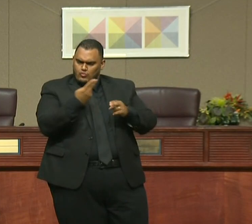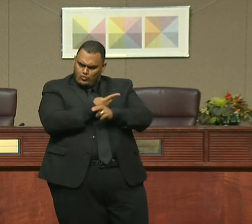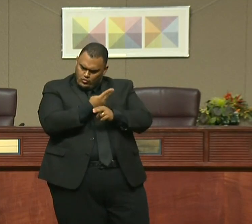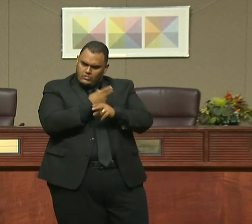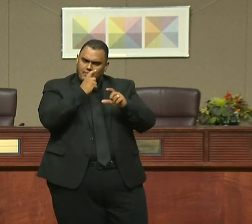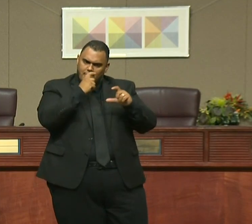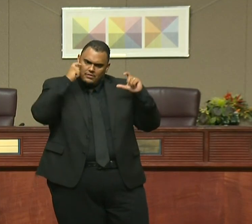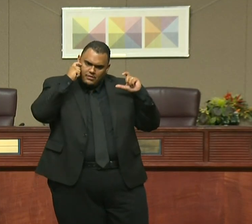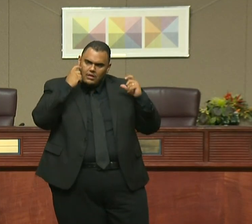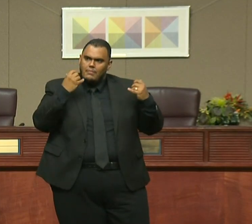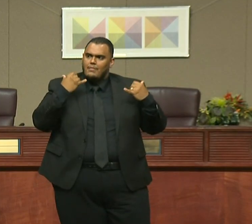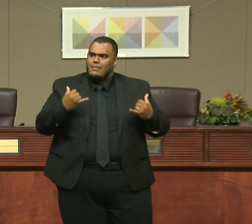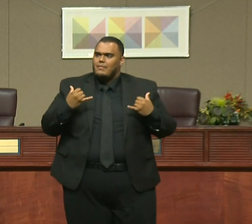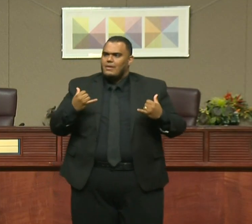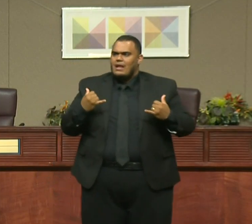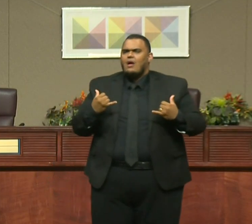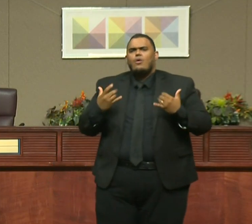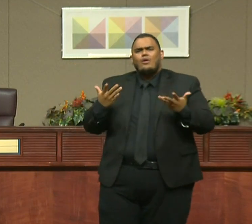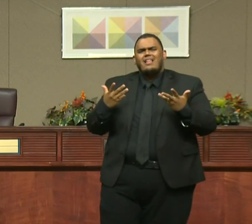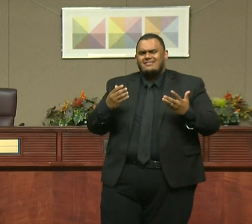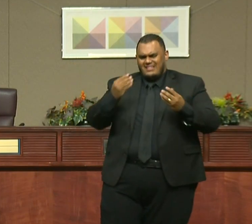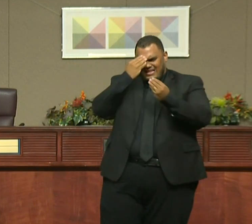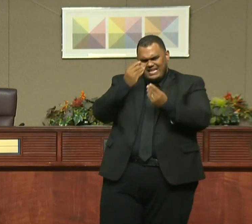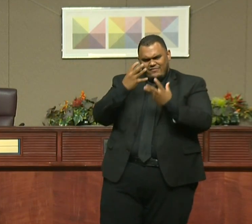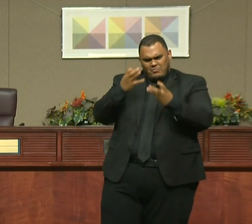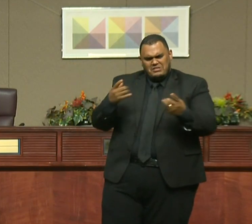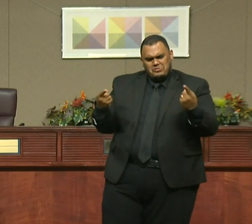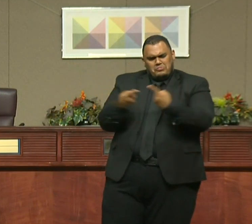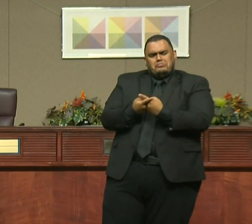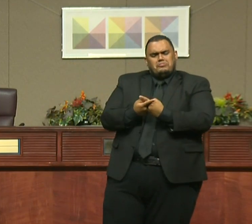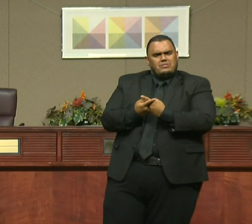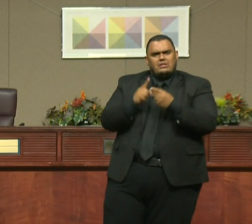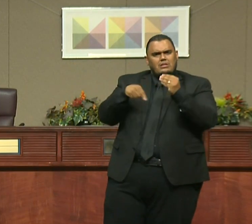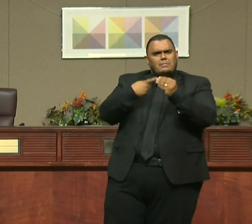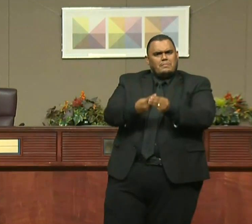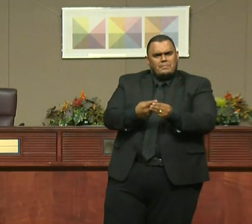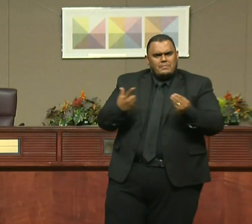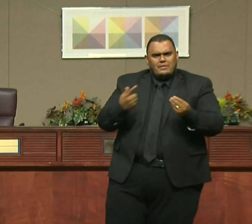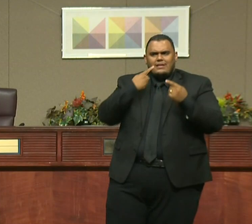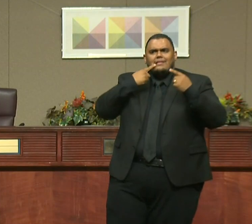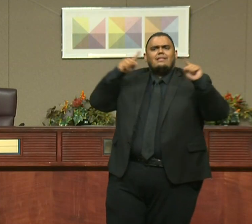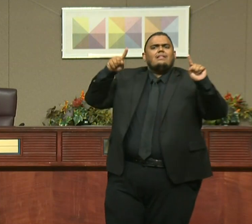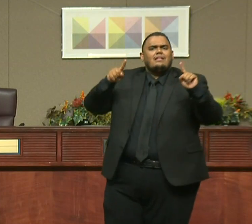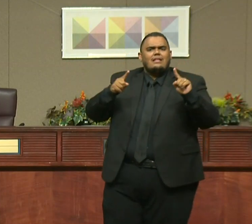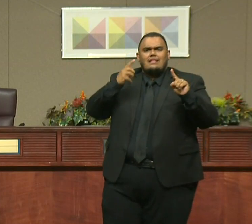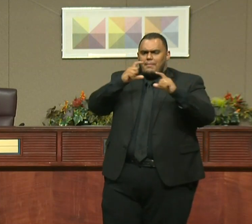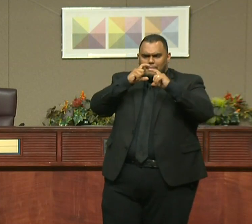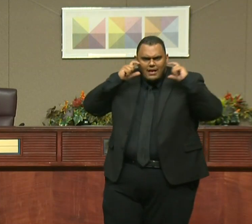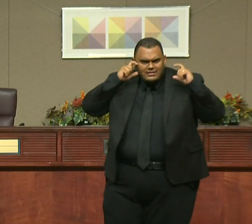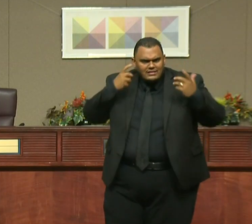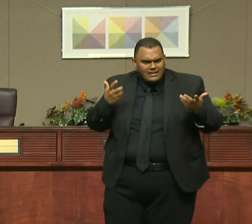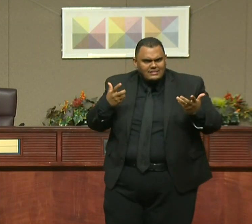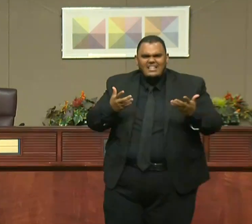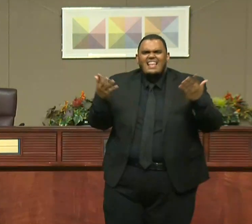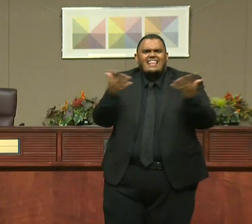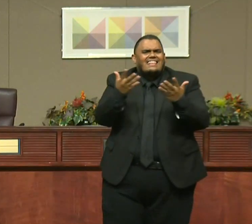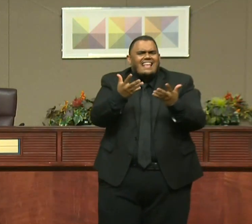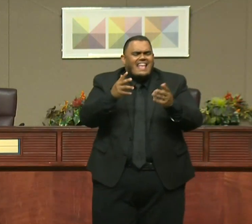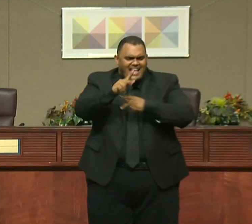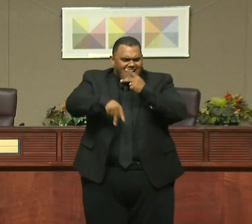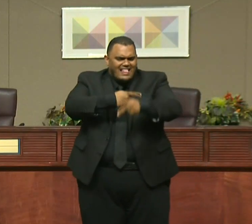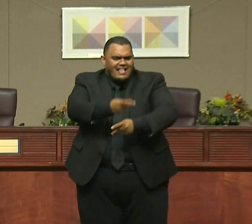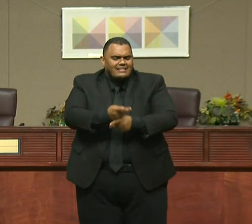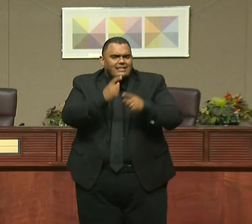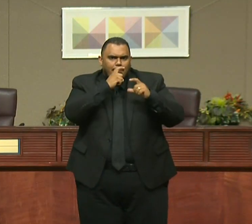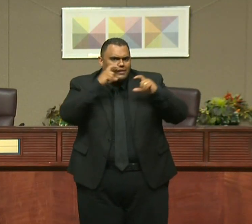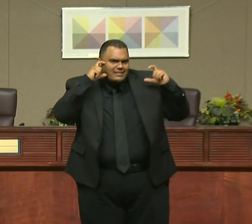sobre la eficiencia de las máscaras. Y bueno, más o menos lo que quería saber es qué clase de mascarilla es mejor para la protección y cuál es